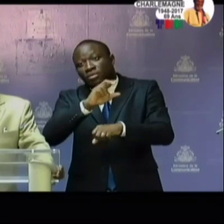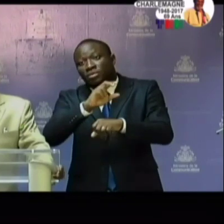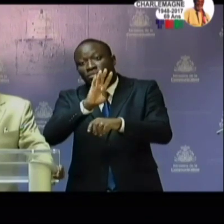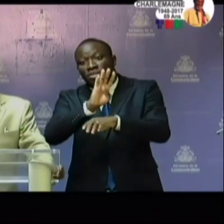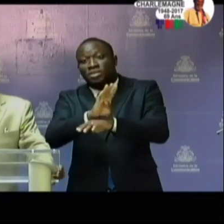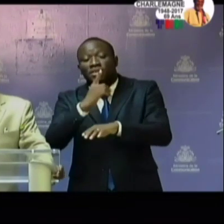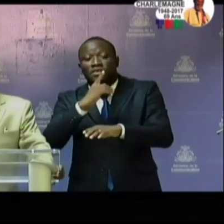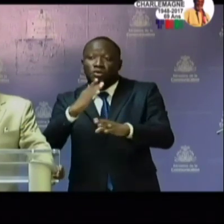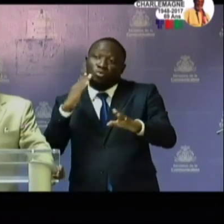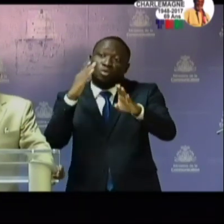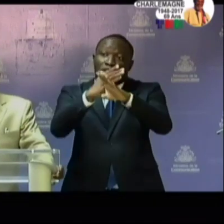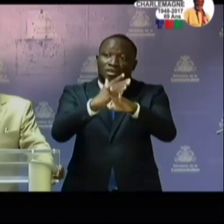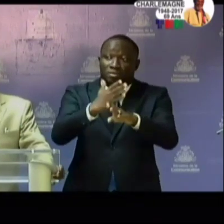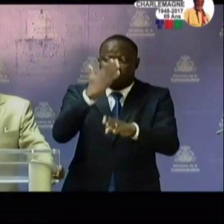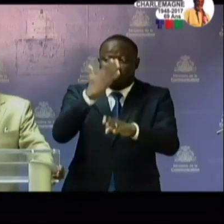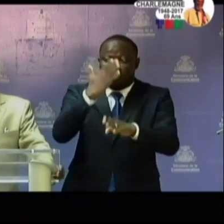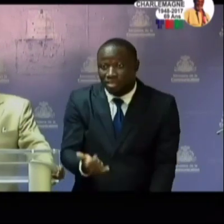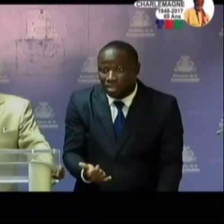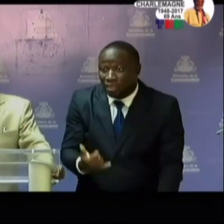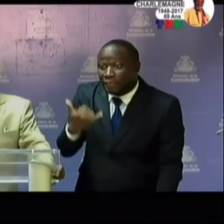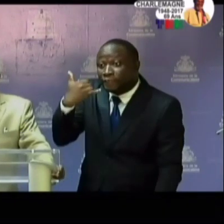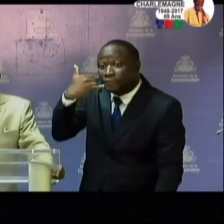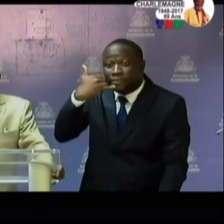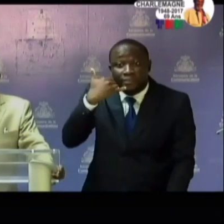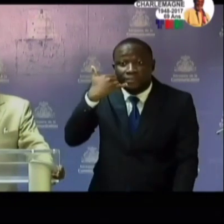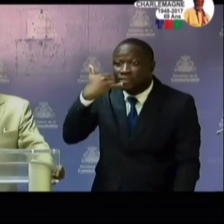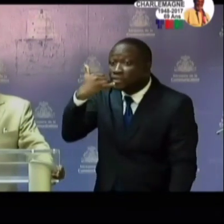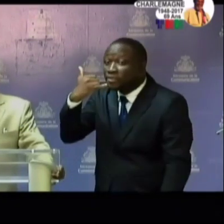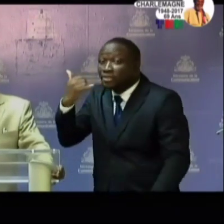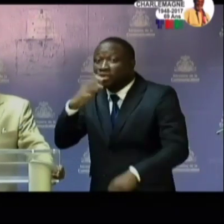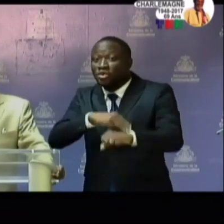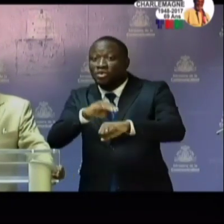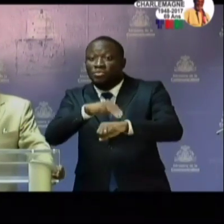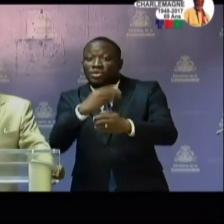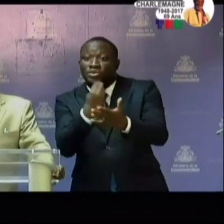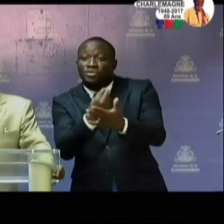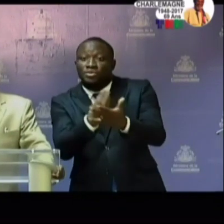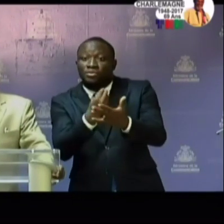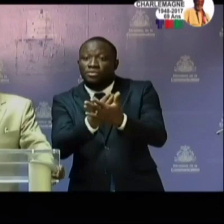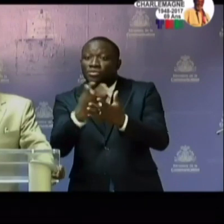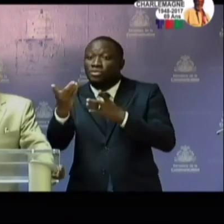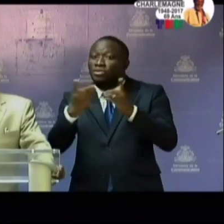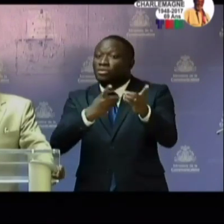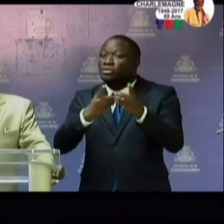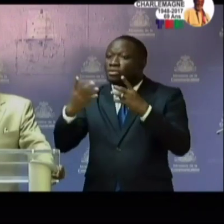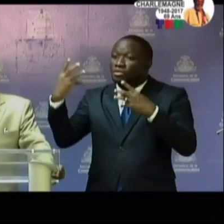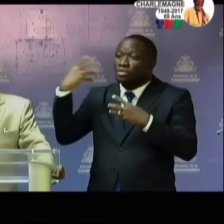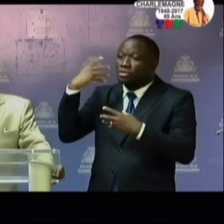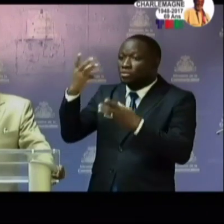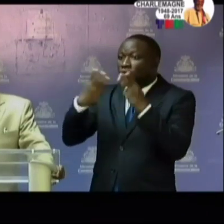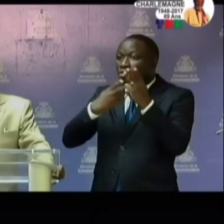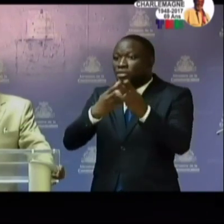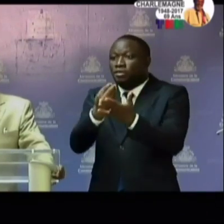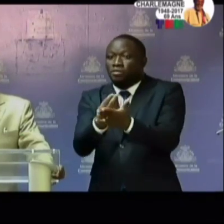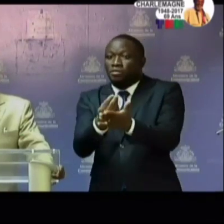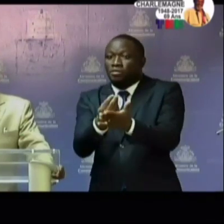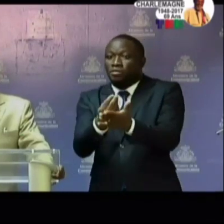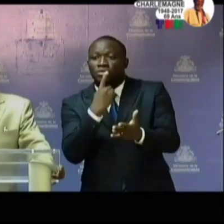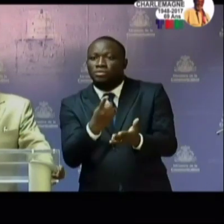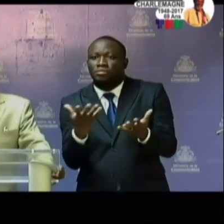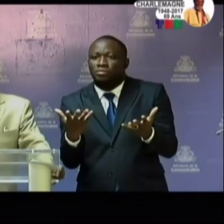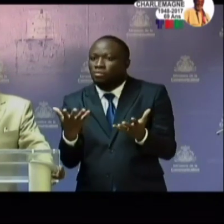me dit me bloquer donc moi relève ministre finance moi relève directeur général du ministère des finances pour me